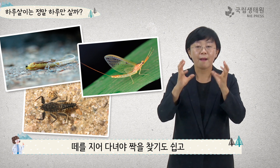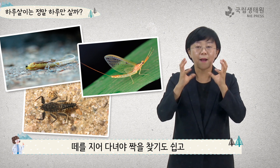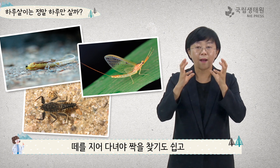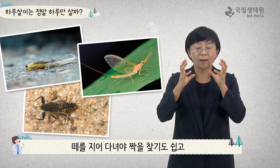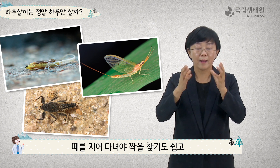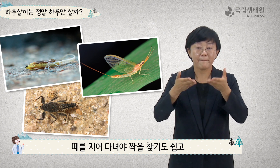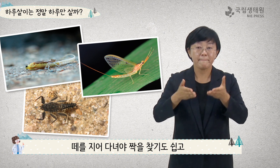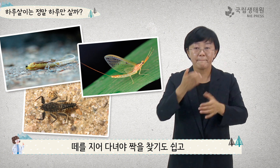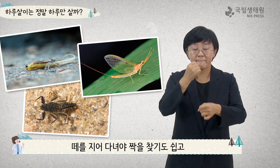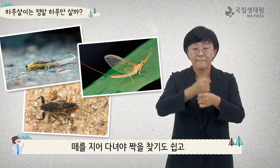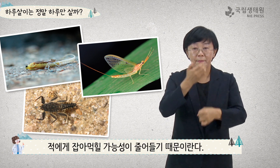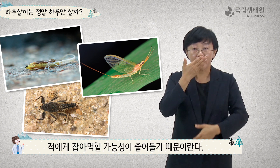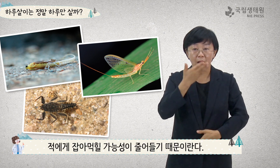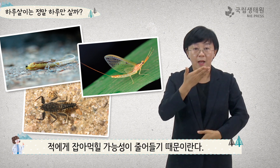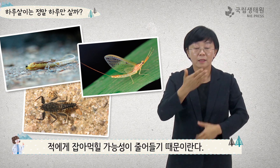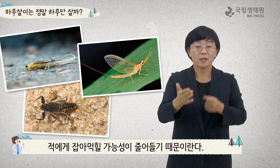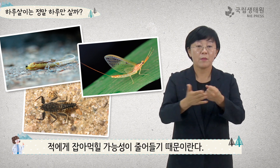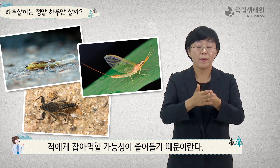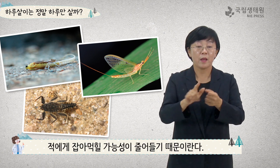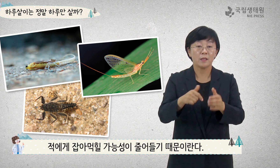물속의 바위나 자갈에 붙은 물때나